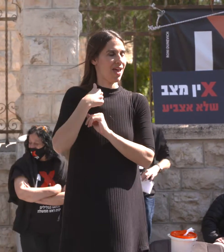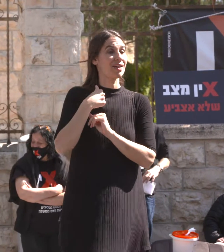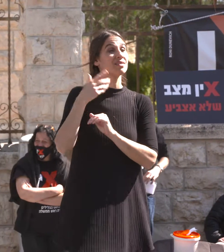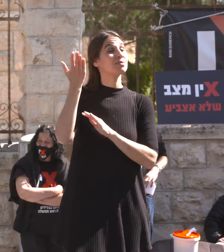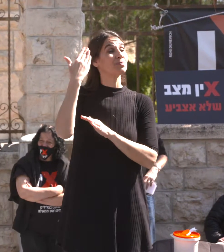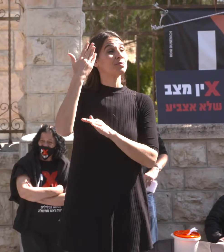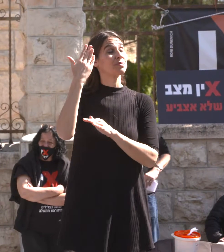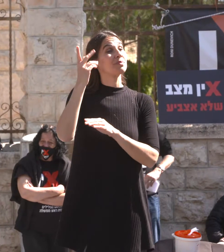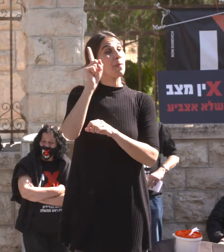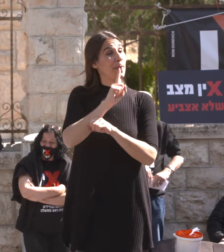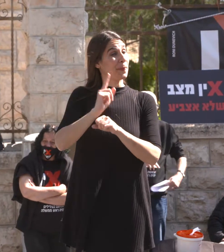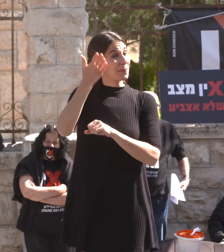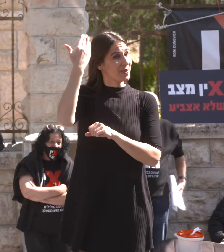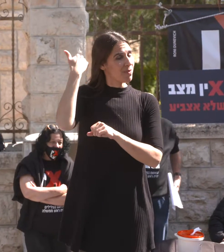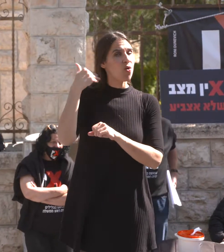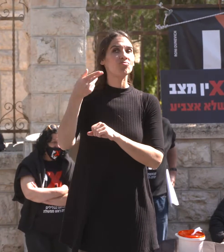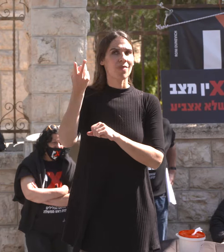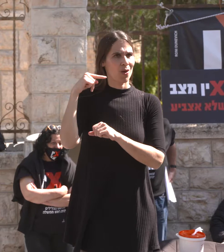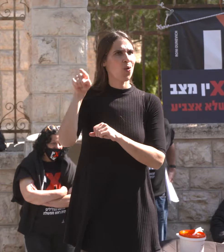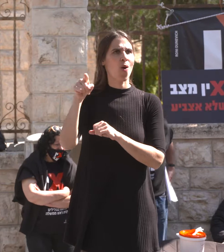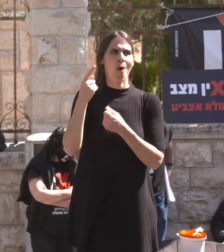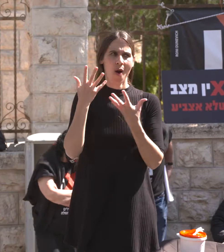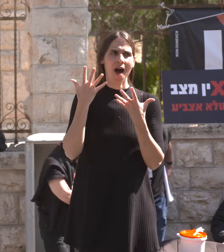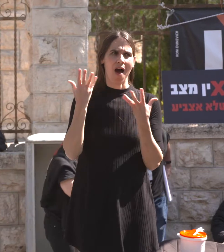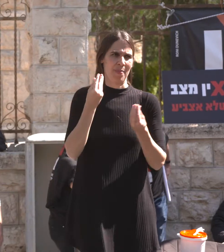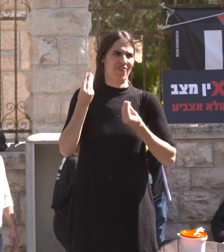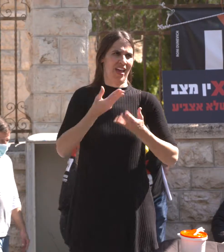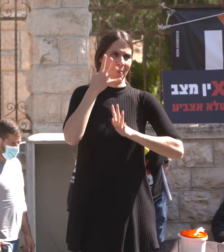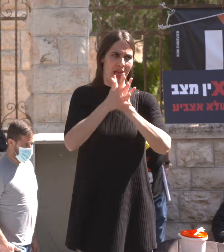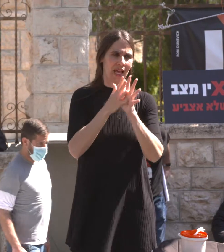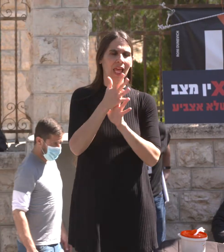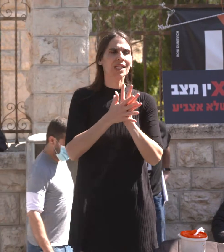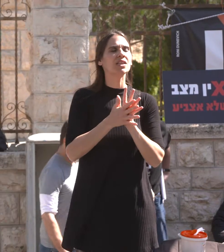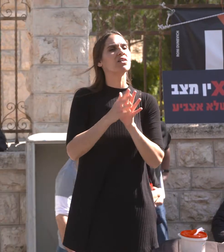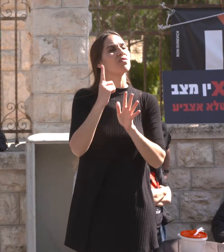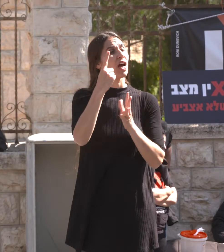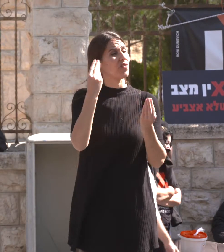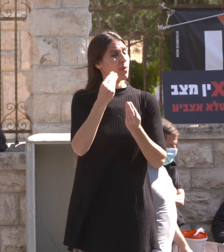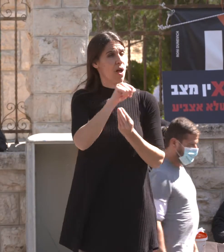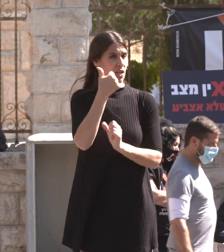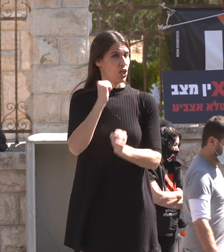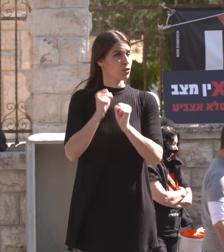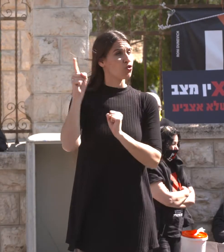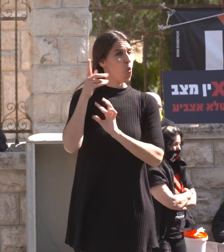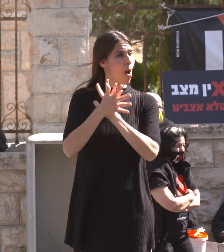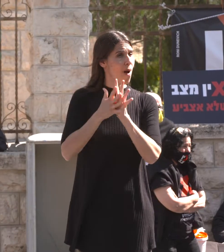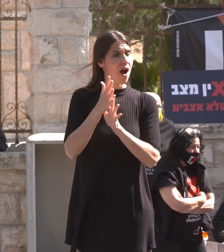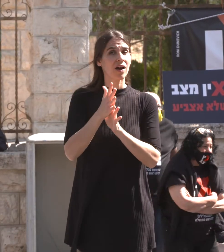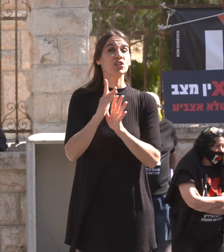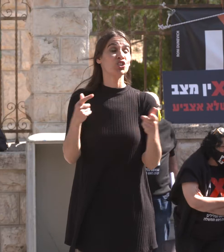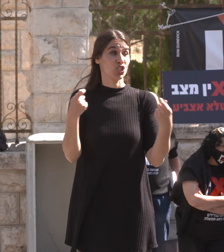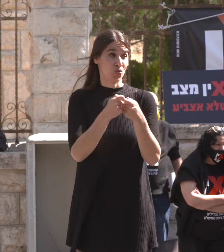שבזמנו היו לו הרבה דברים להגיד. ואחד הדברים הקשים שהוא אמר,